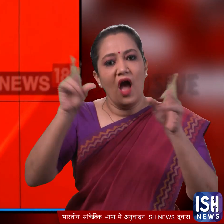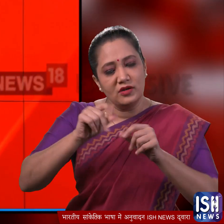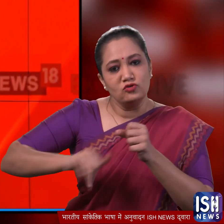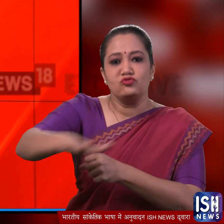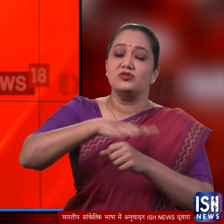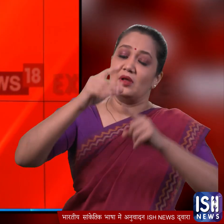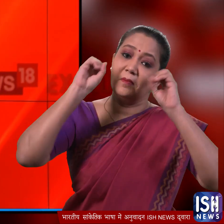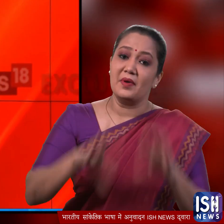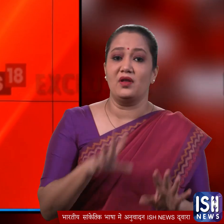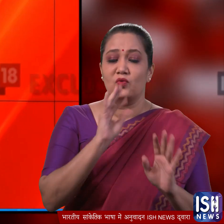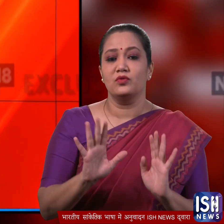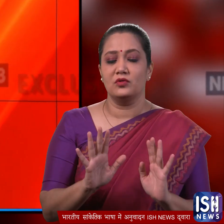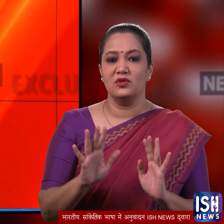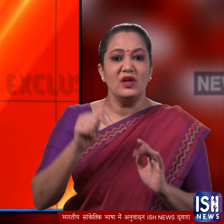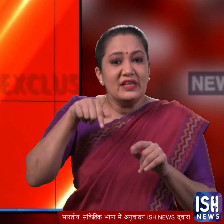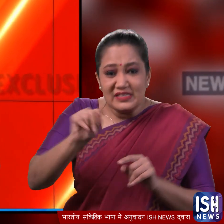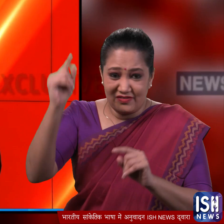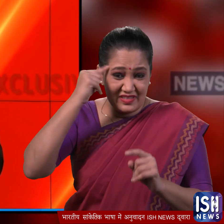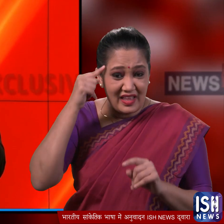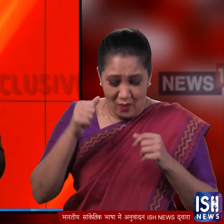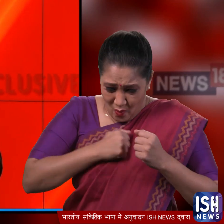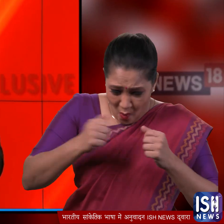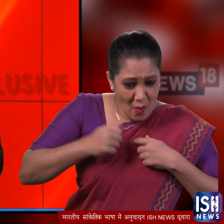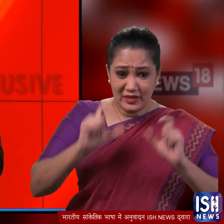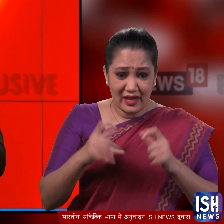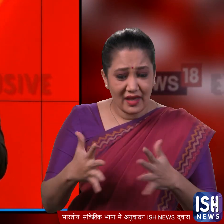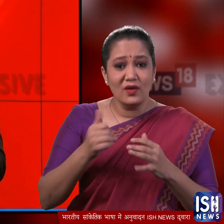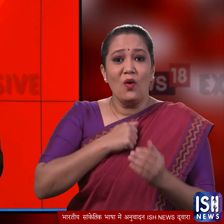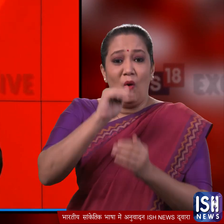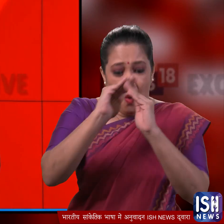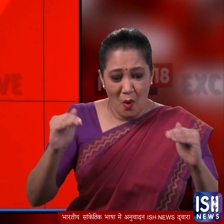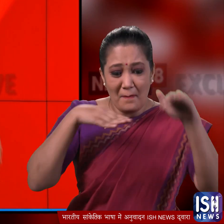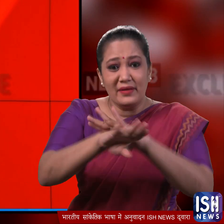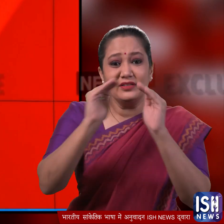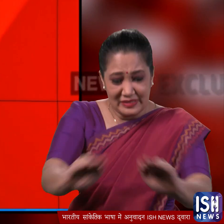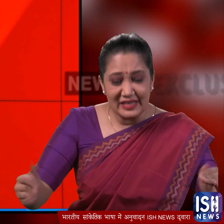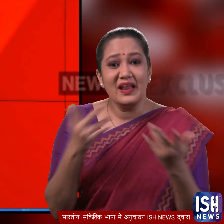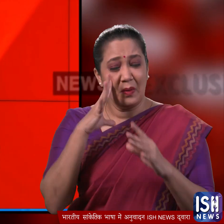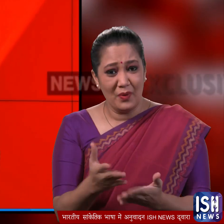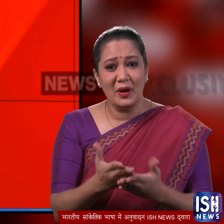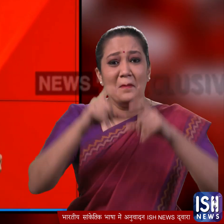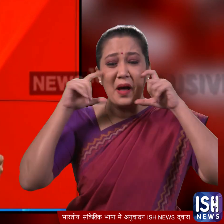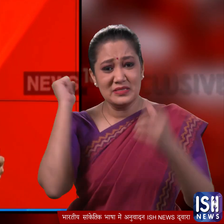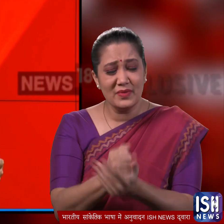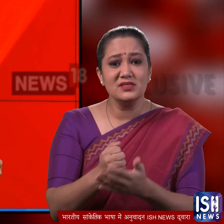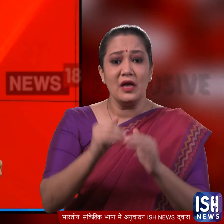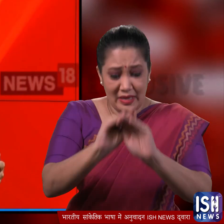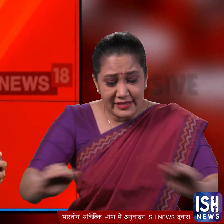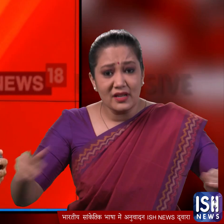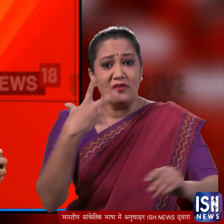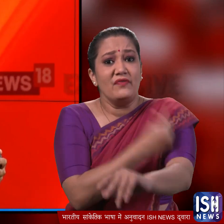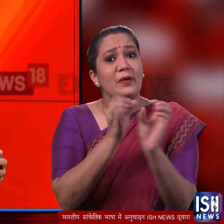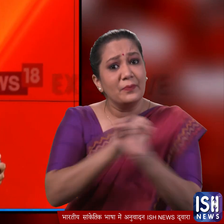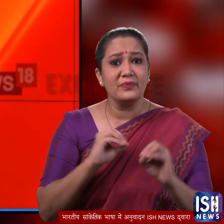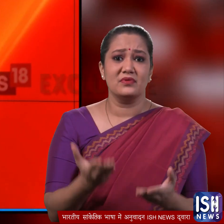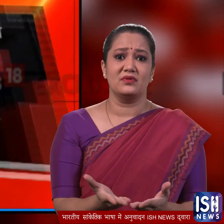फिर से हालात बिगाड़ सकती है। इसलिए खुद पर नहीं तो कम से कम अपने घर के छोटे बच्चों पर एहसान करने के लिए मास्क लगाइए, क्योंकि बच्चों